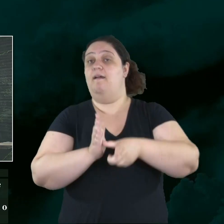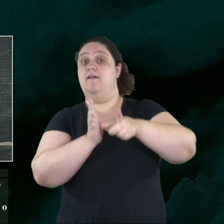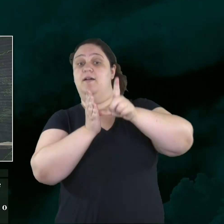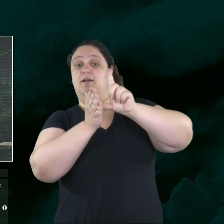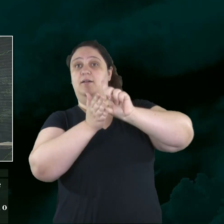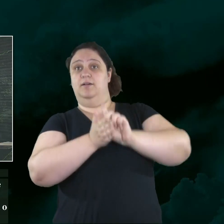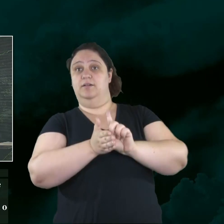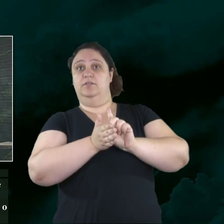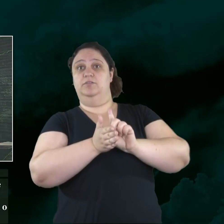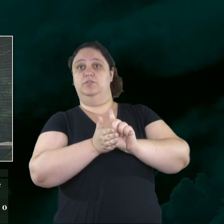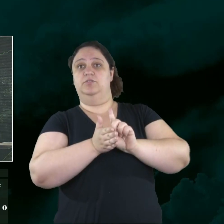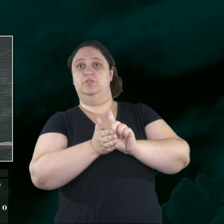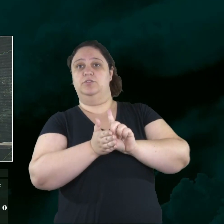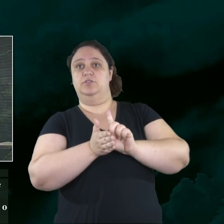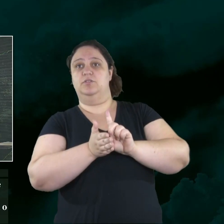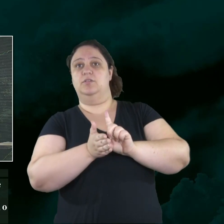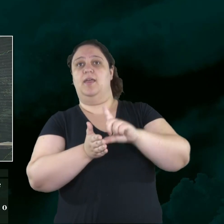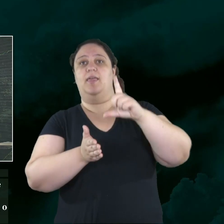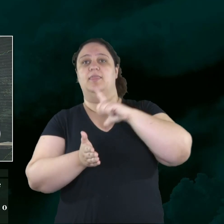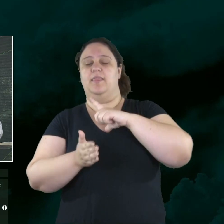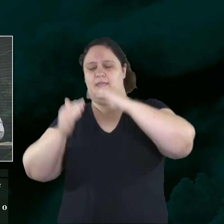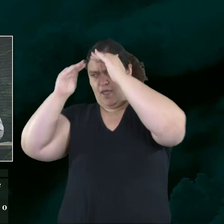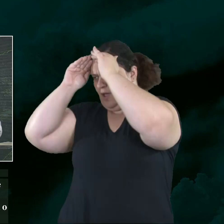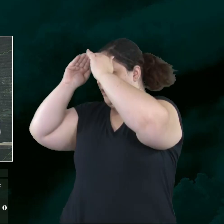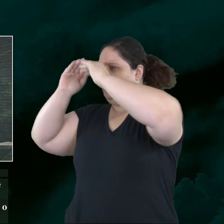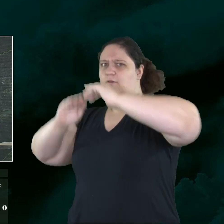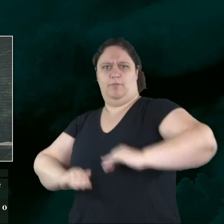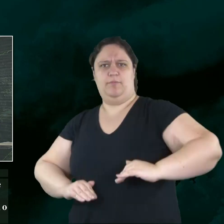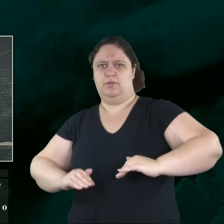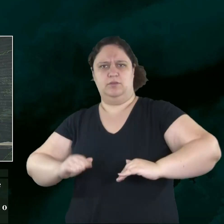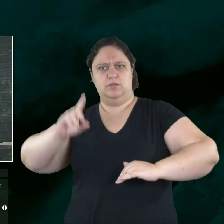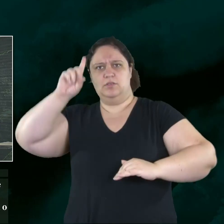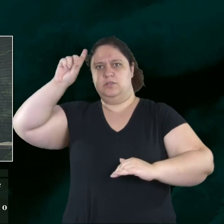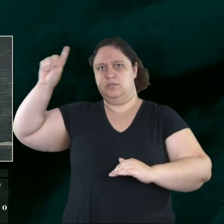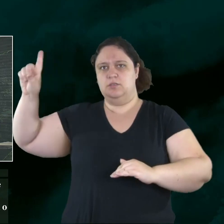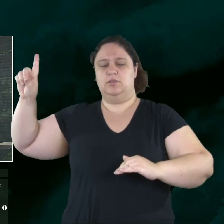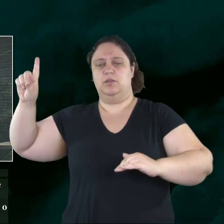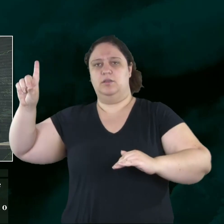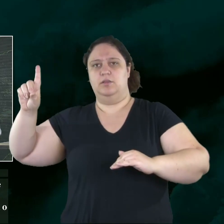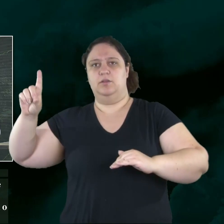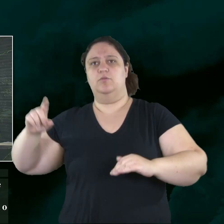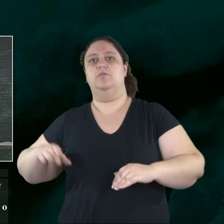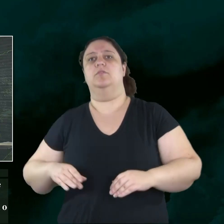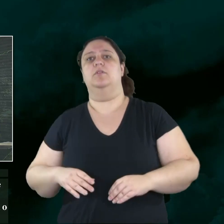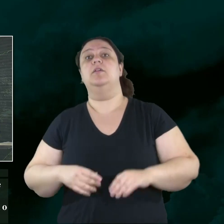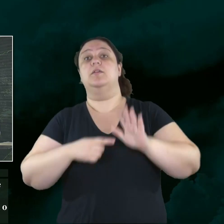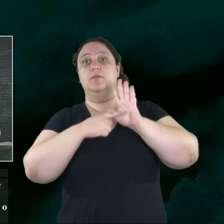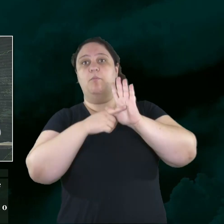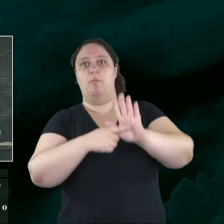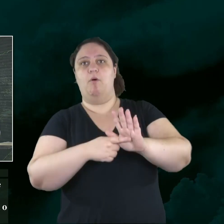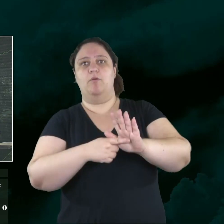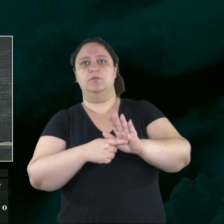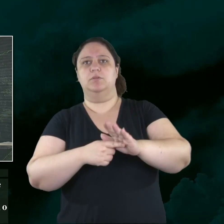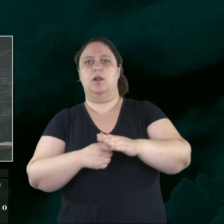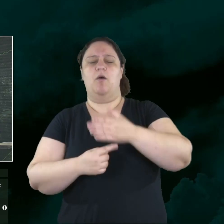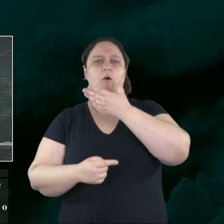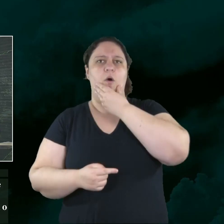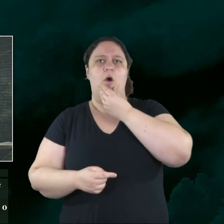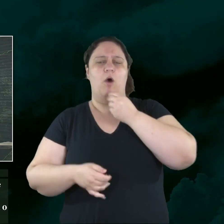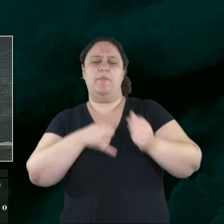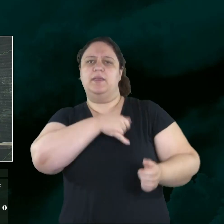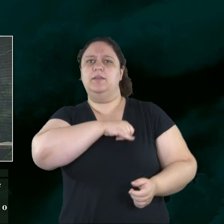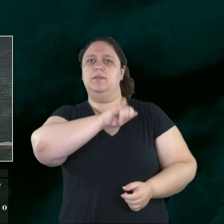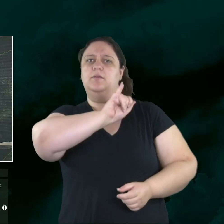a apostasia e que seja revelado o homem da iniquidade, o filho da